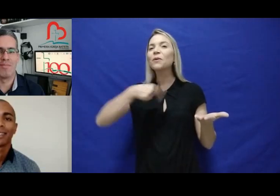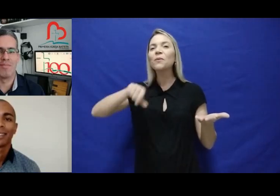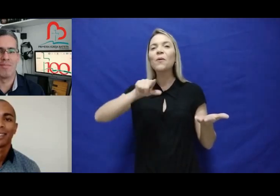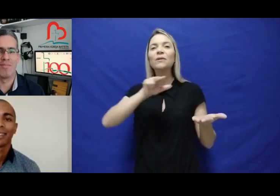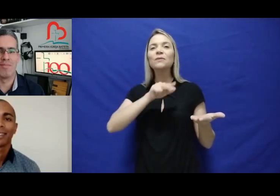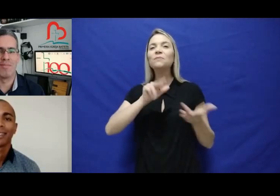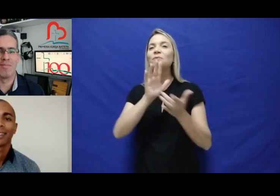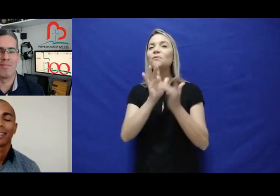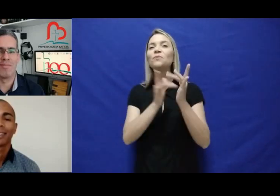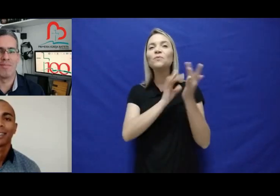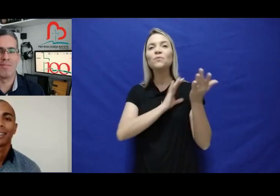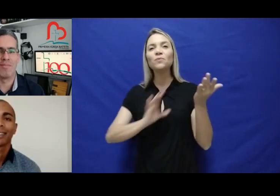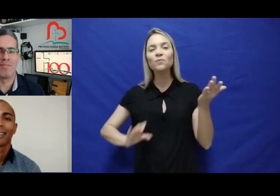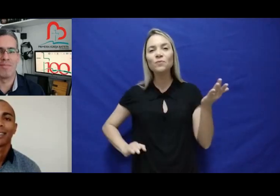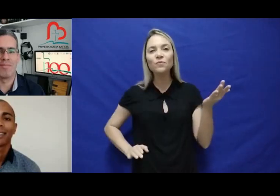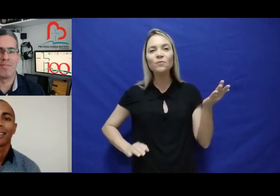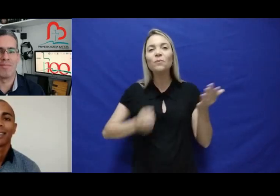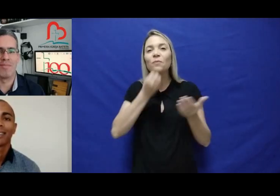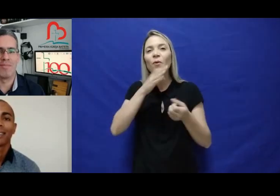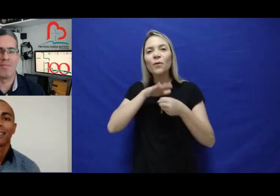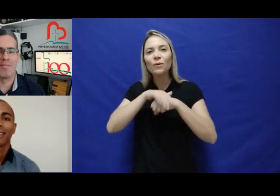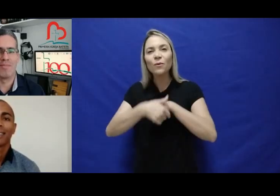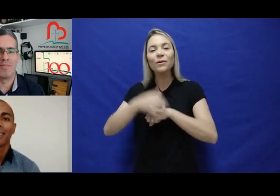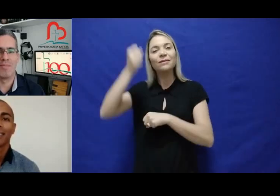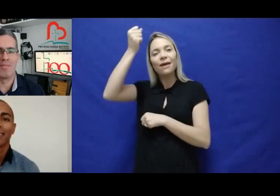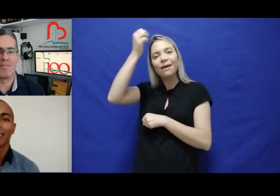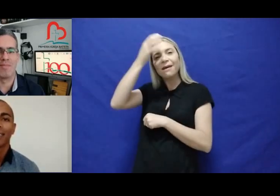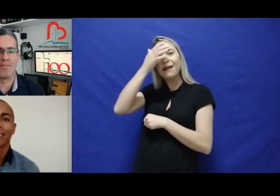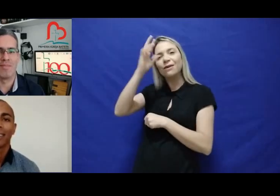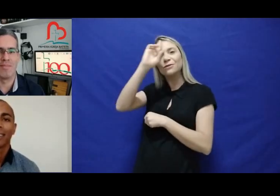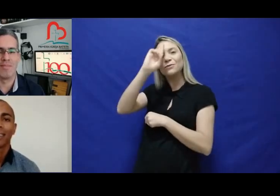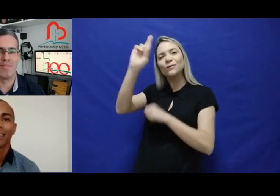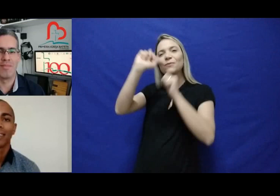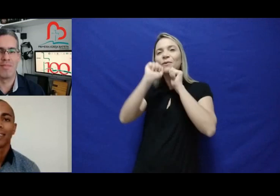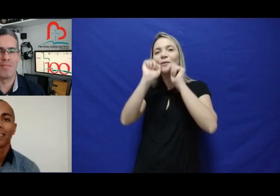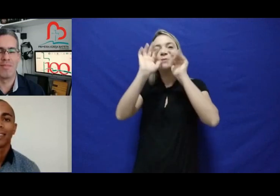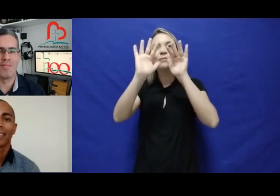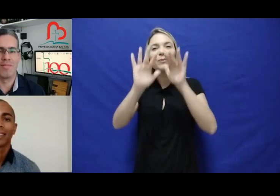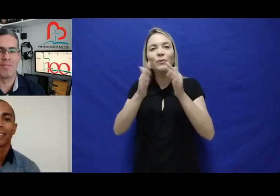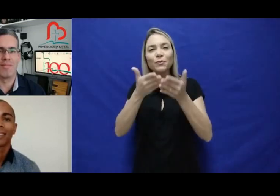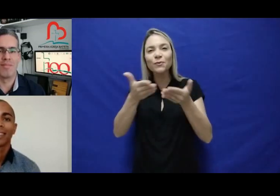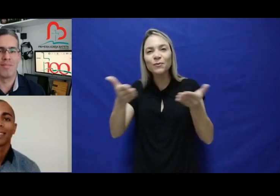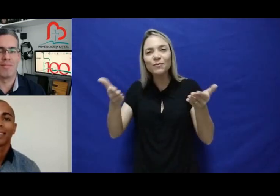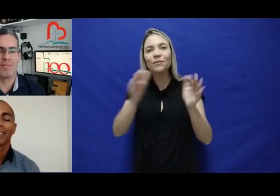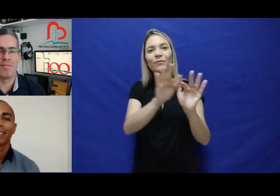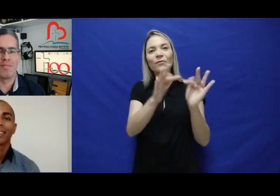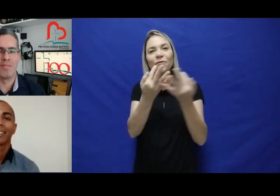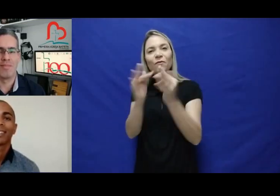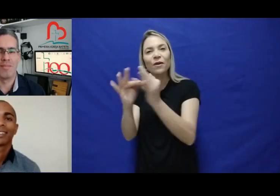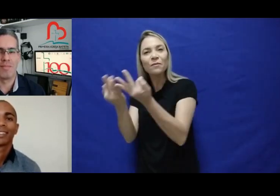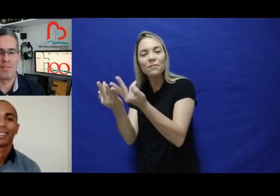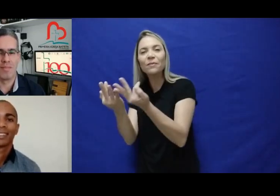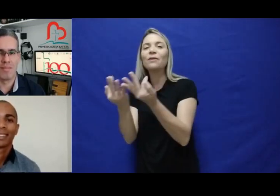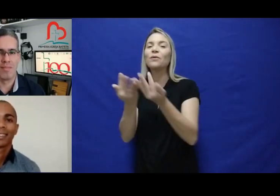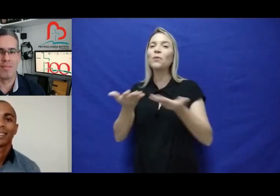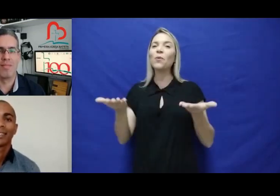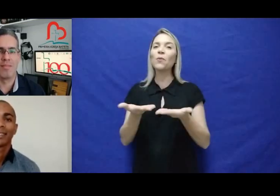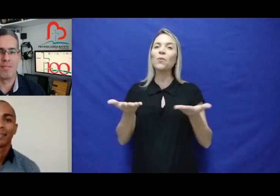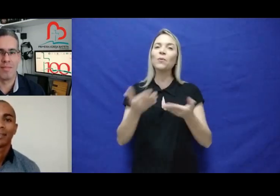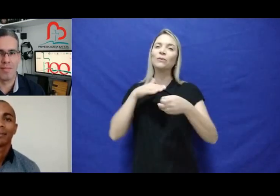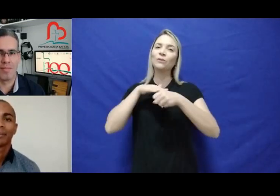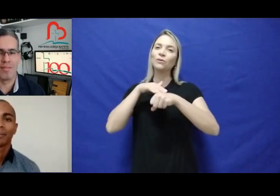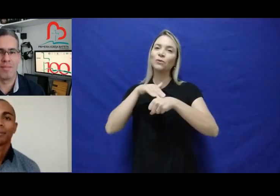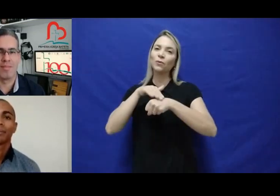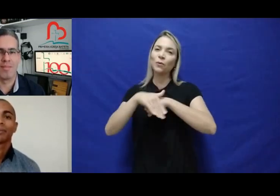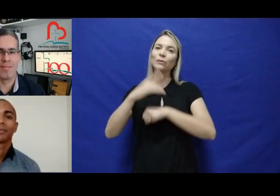Queridos irmãos e irmãs em Cristo Jesus, boa noite. Que a graça do Senhor seja sobre sua vida e